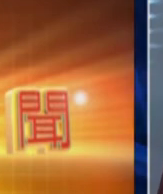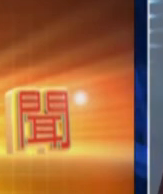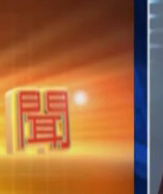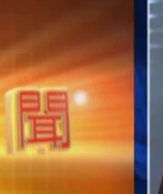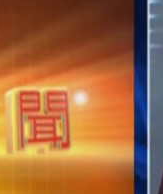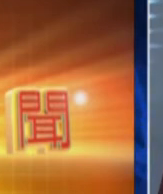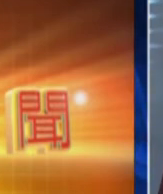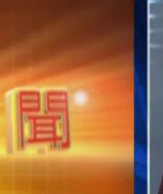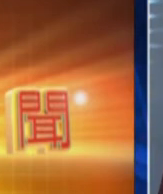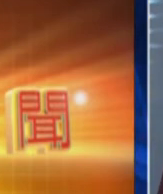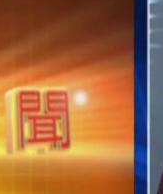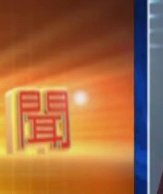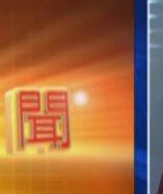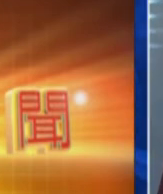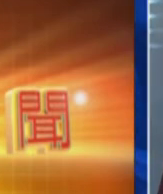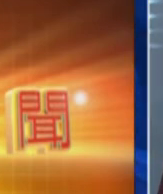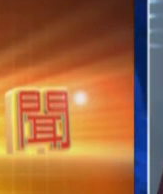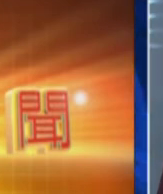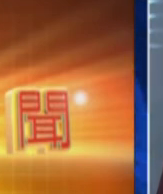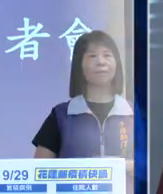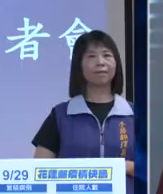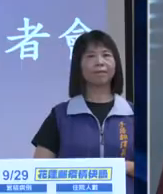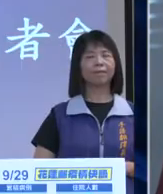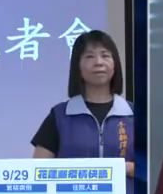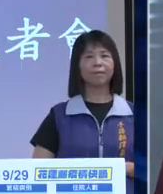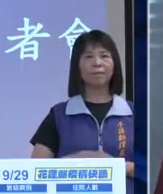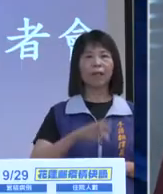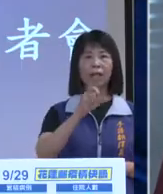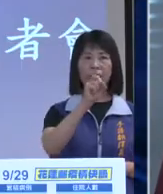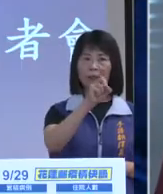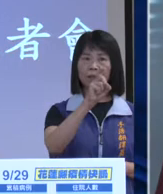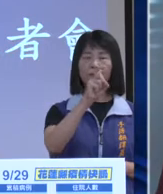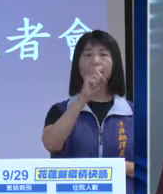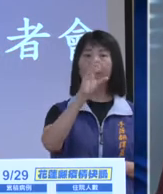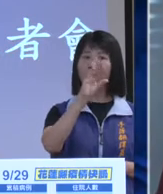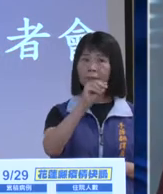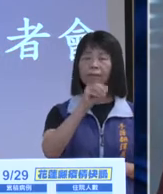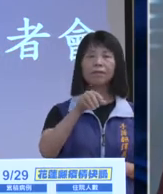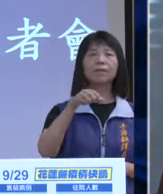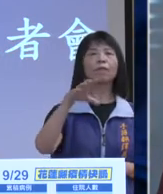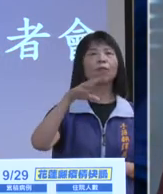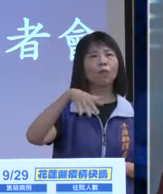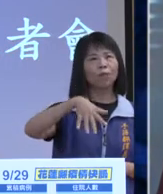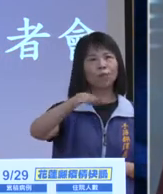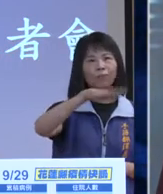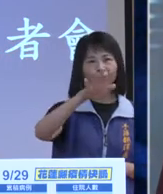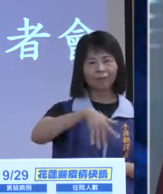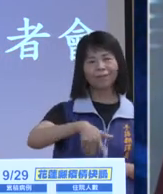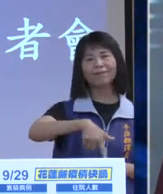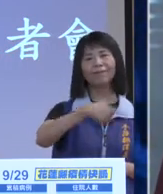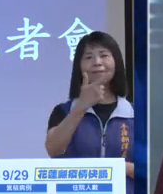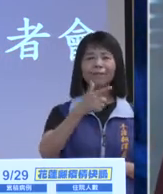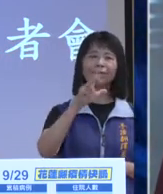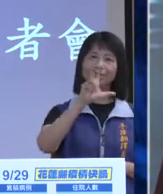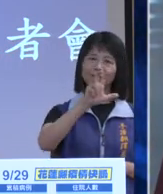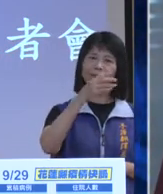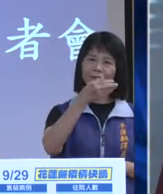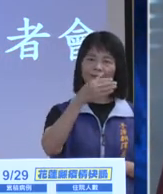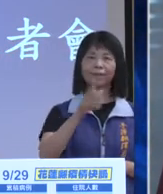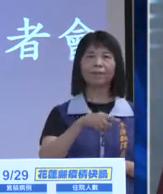花莲县政府疫情记者会公布中央防疫中心的相关指引，10月1号实名制家用快筛可以购买6份